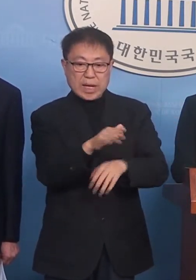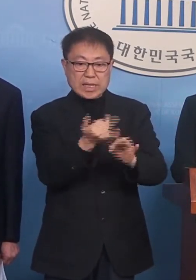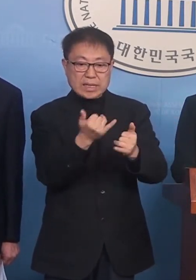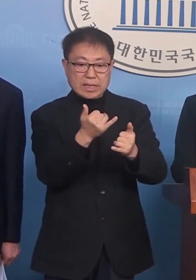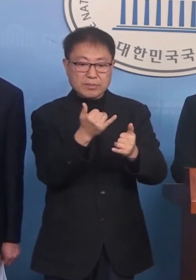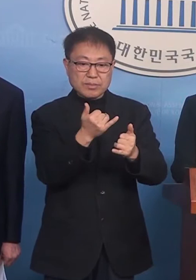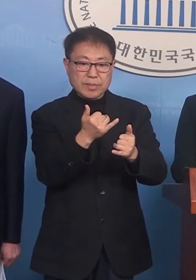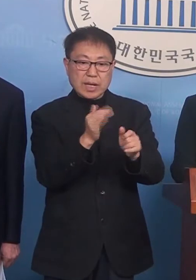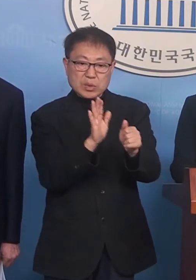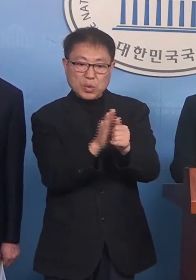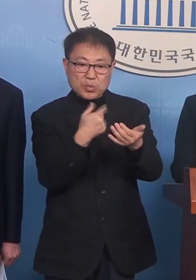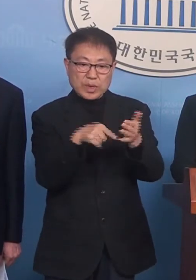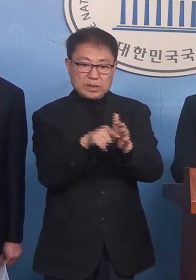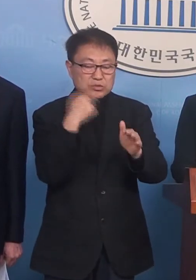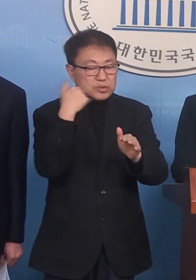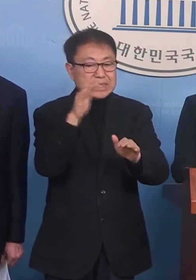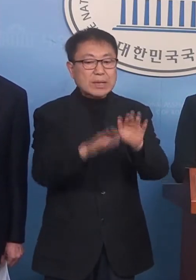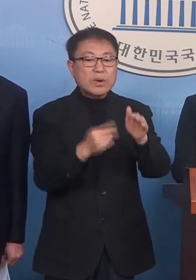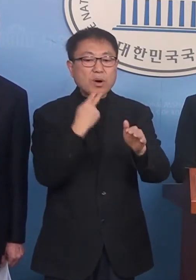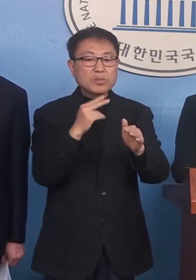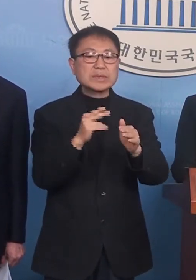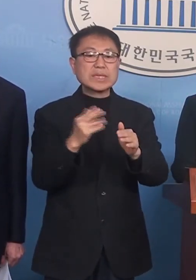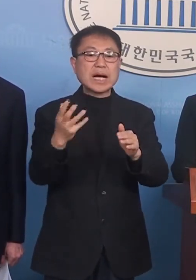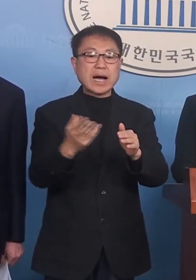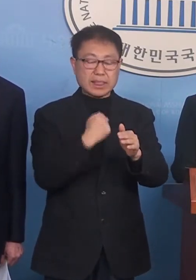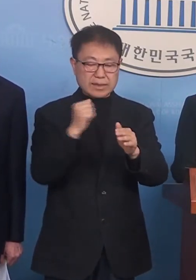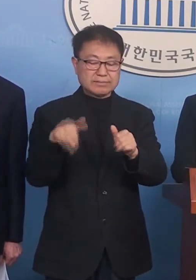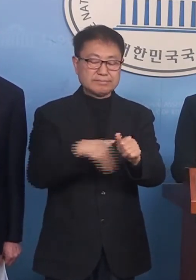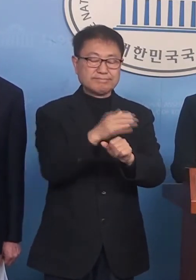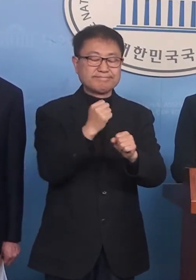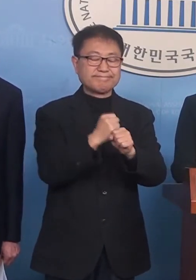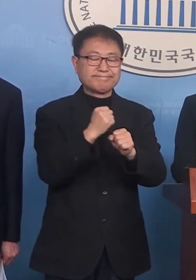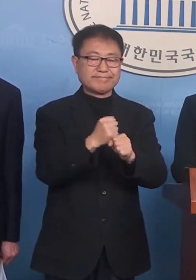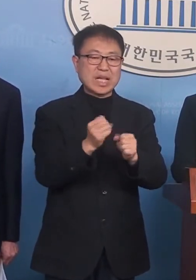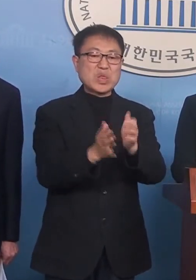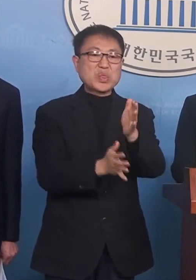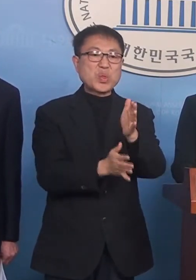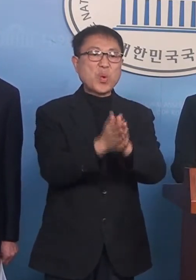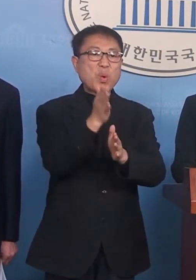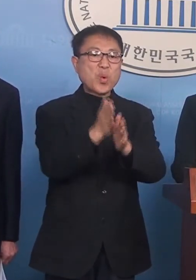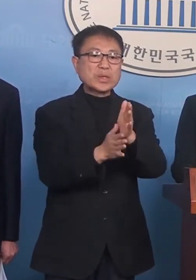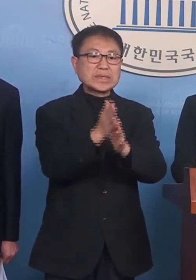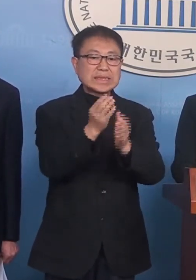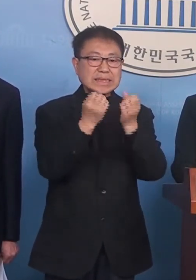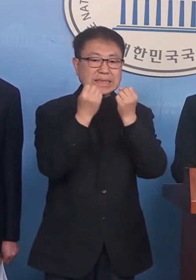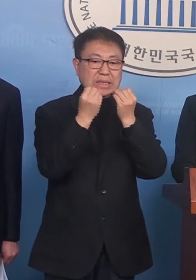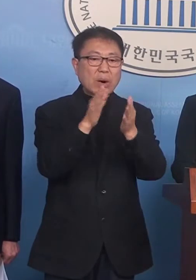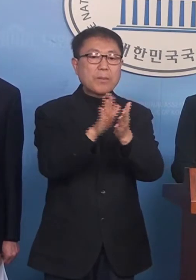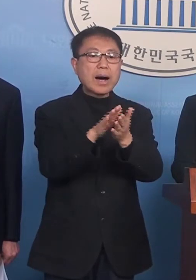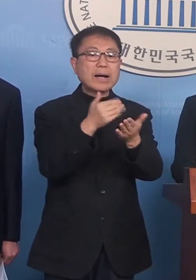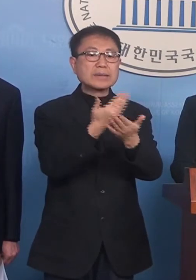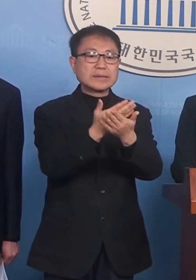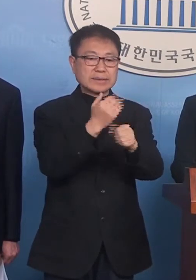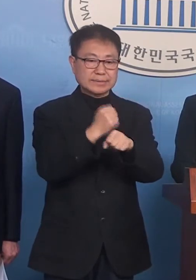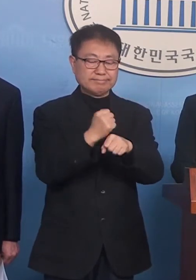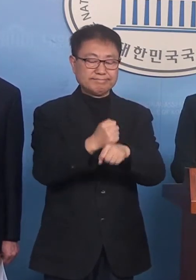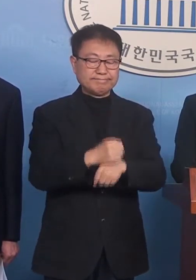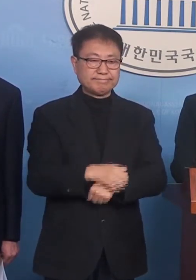누구나 차별 없이 누리는 깨끗한 환경을 갖추면서 도시 리모델링을